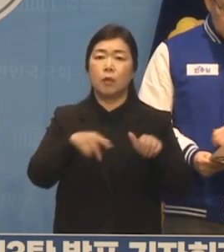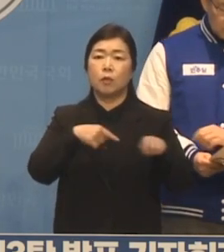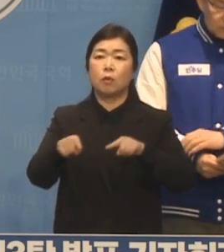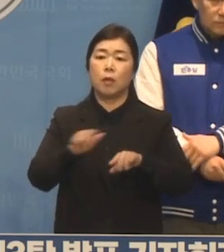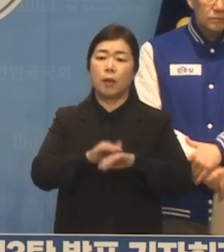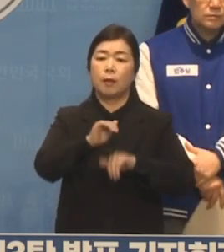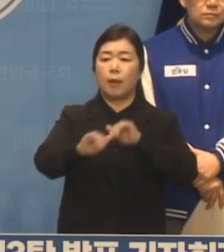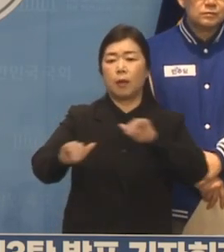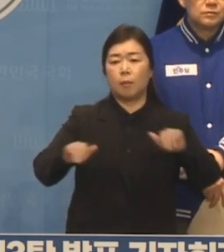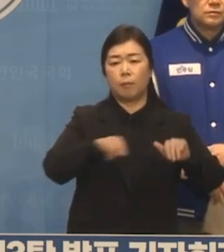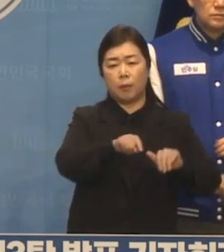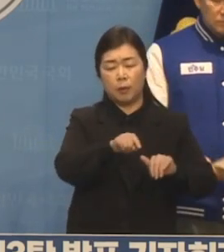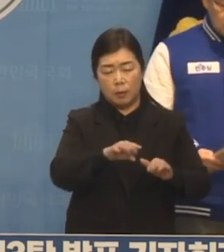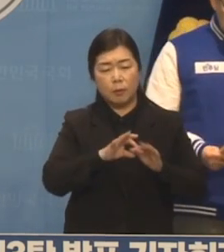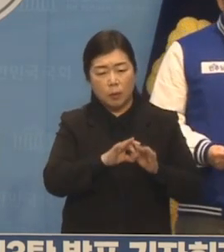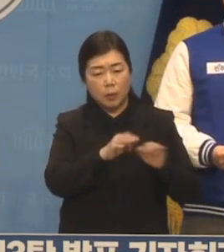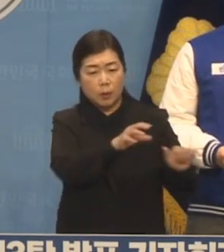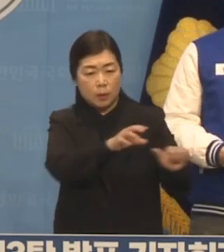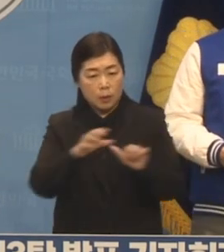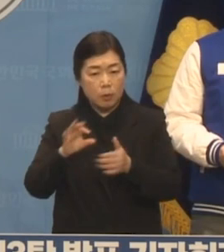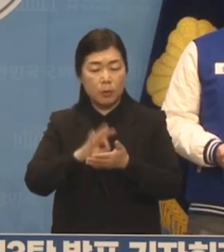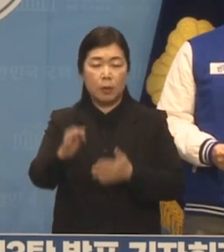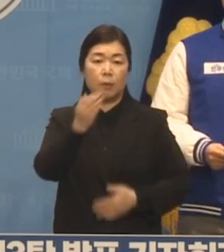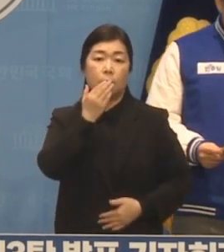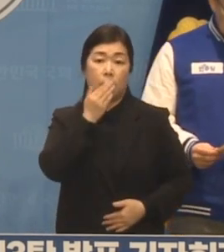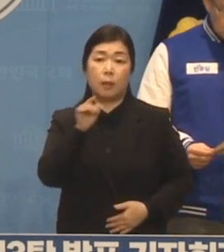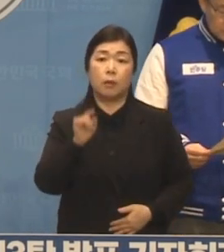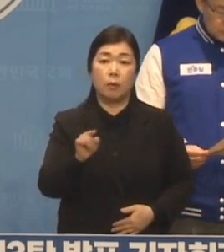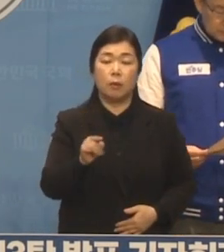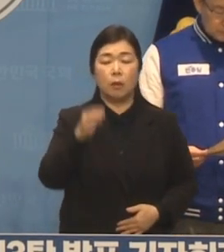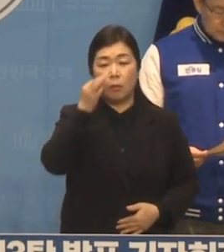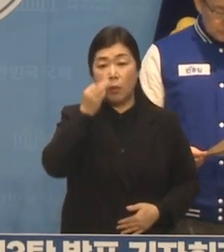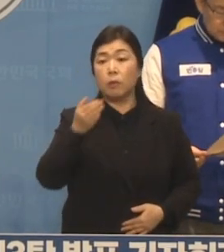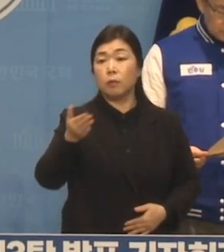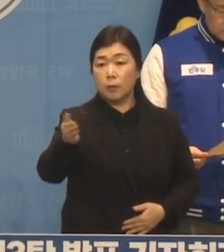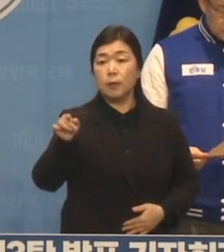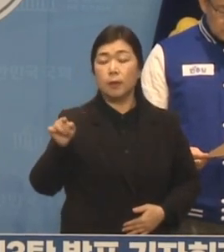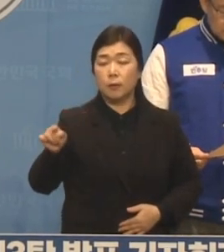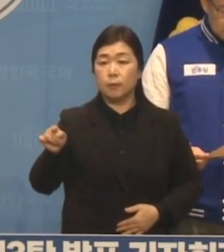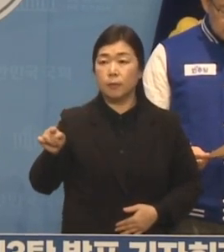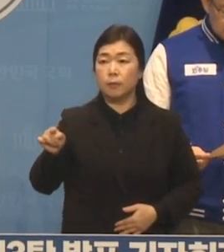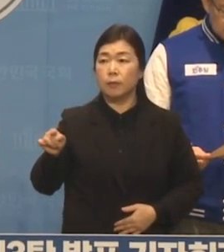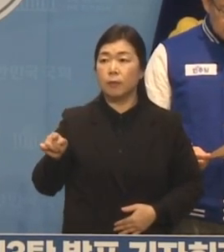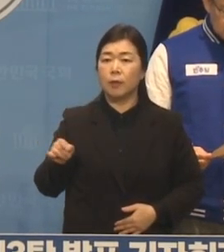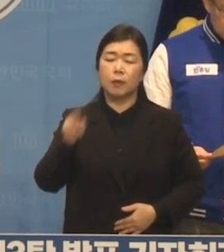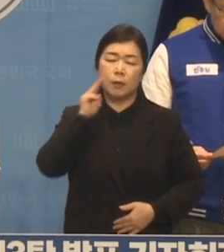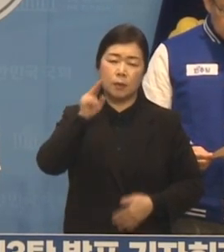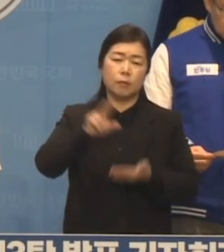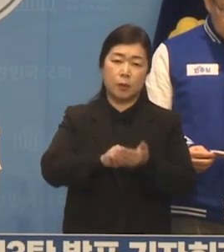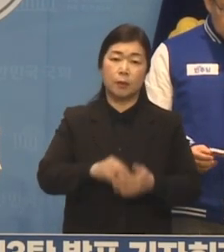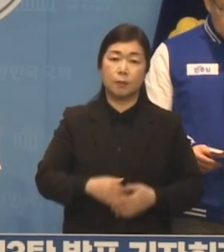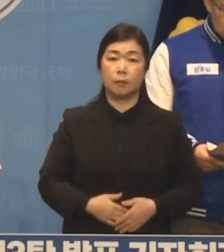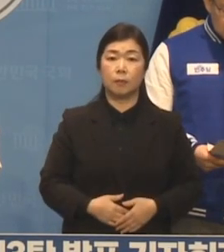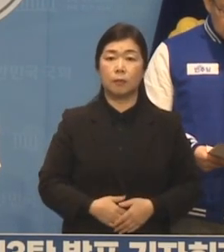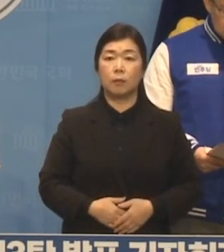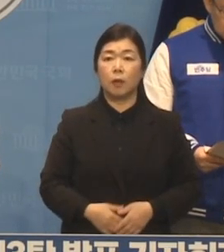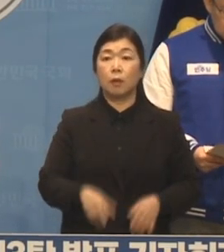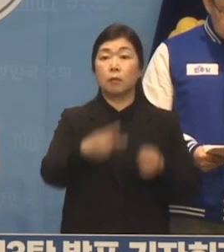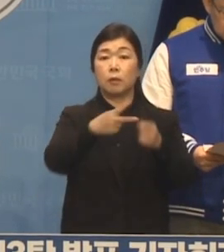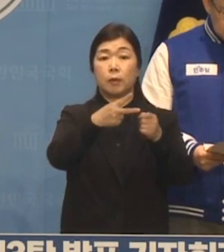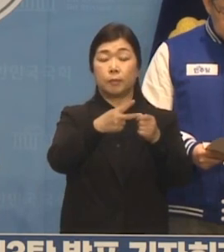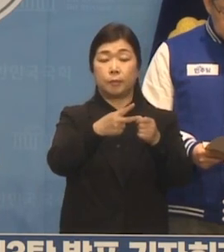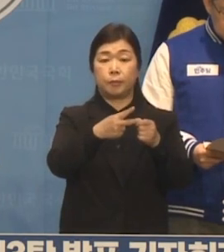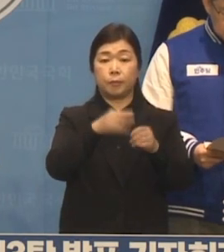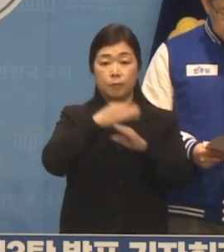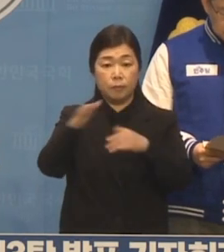정치에 개입하는 통로로 이용될 수 있음을 보여주는 사안이라는 점에서 심각합니다. 둘째,